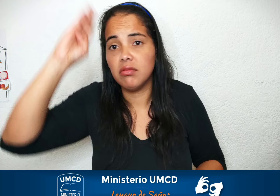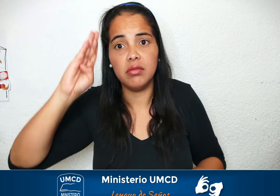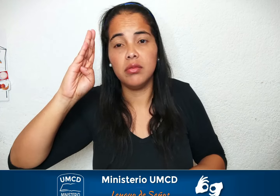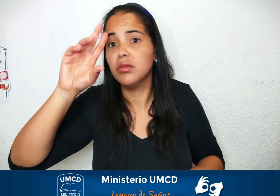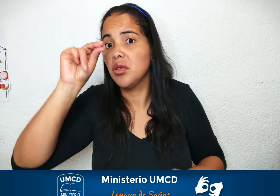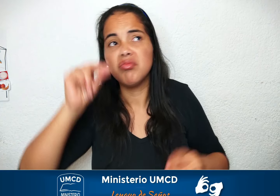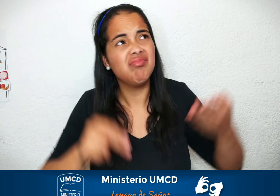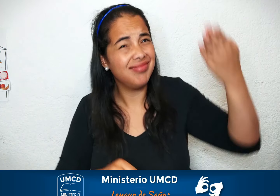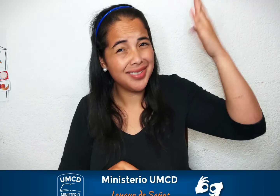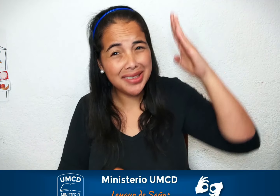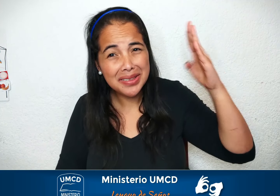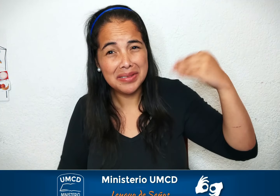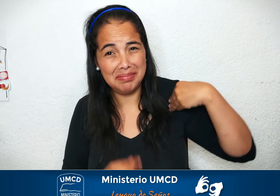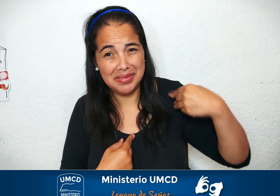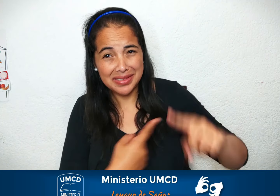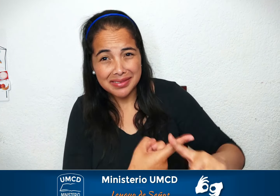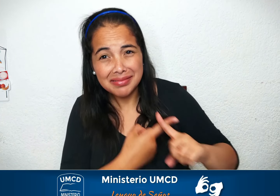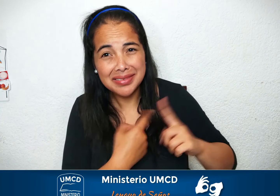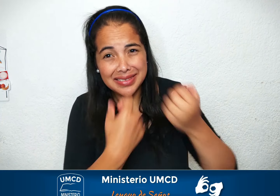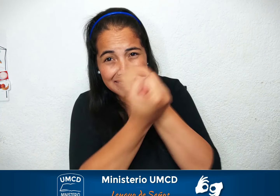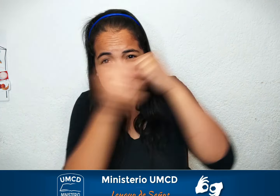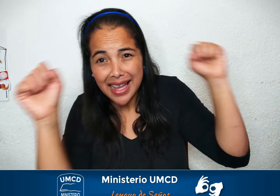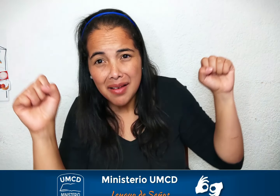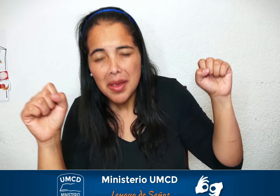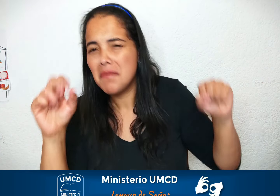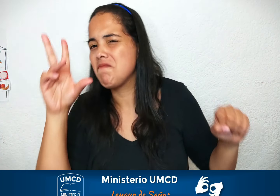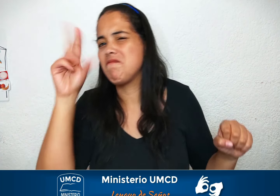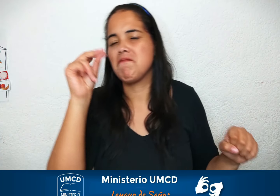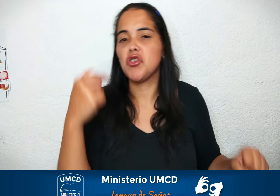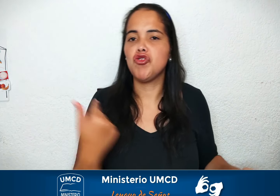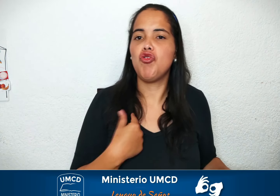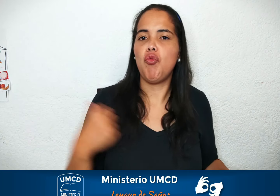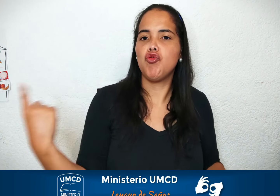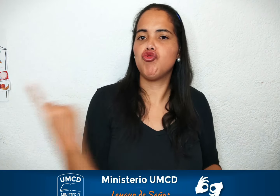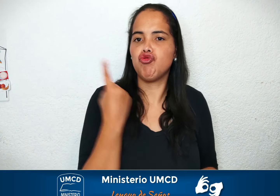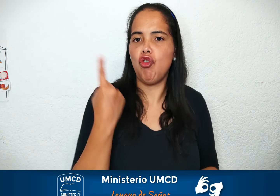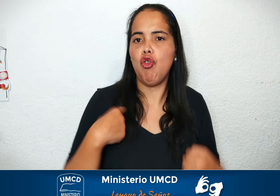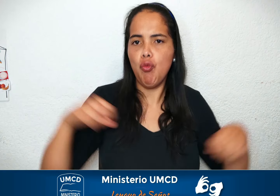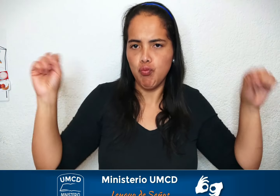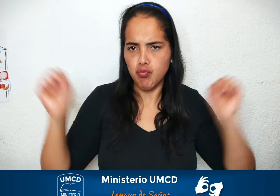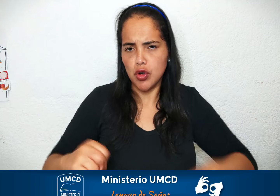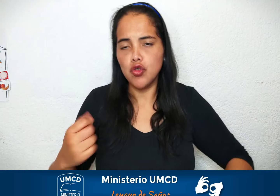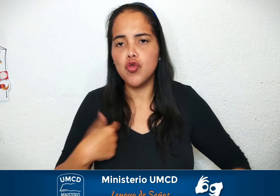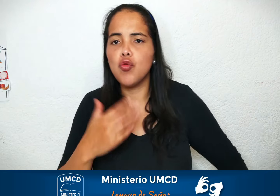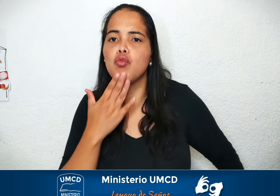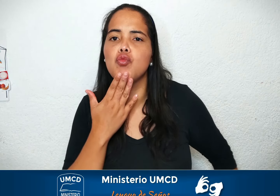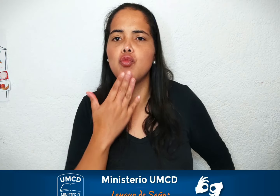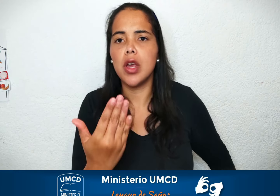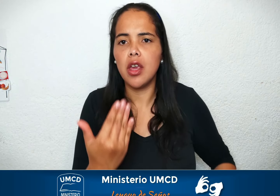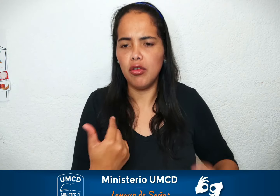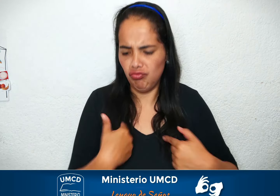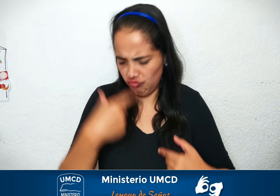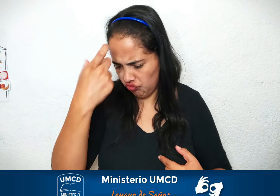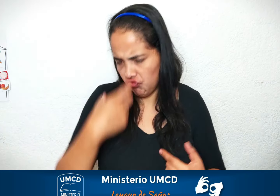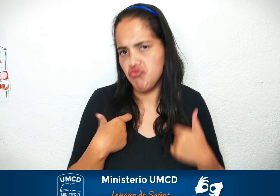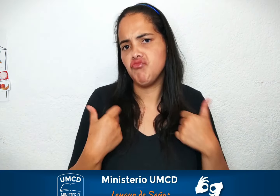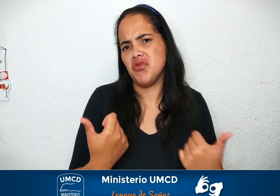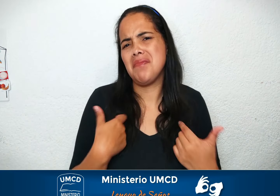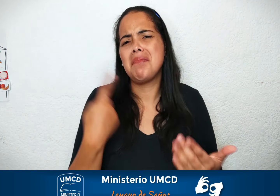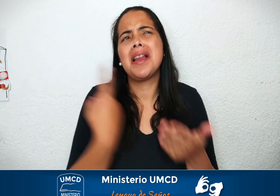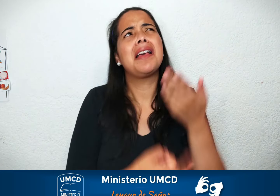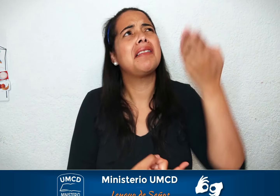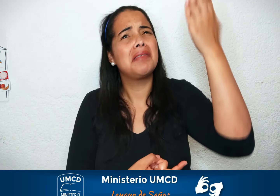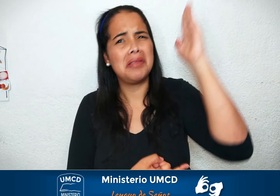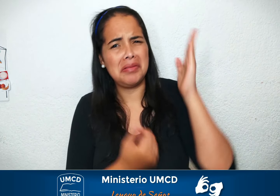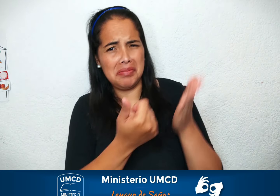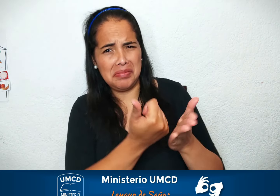es por méritos propios. Mucha gente piensa que puede encaminar su propia manera de llegar al cielo. Aún